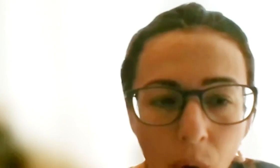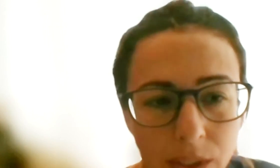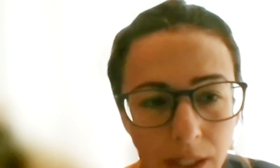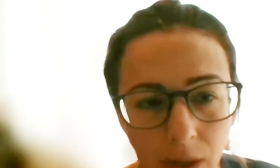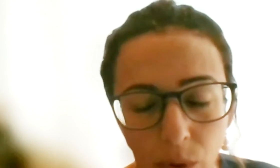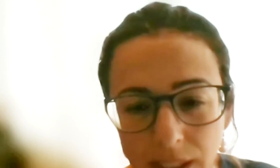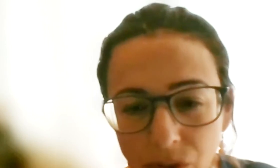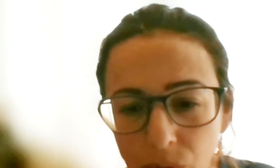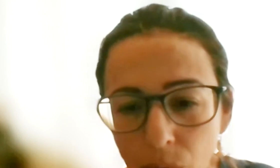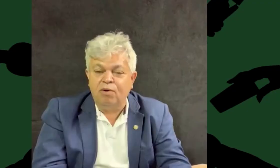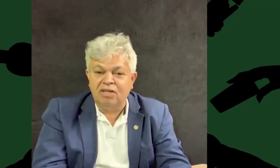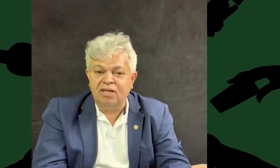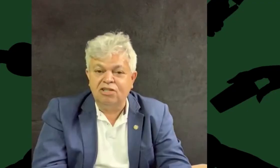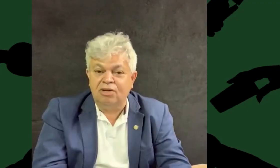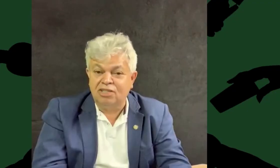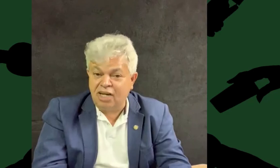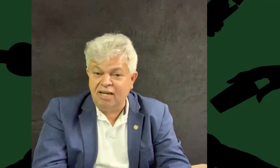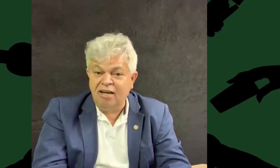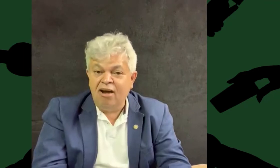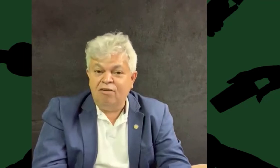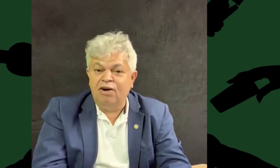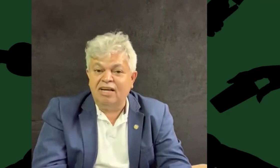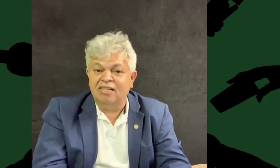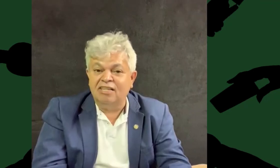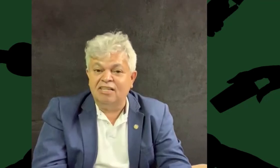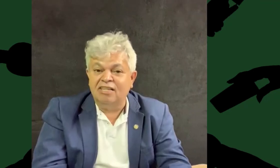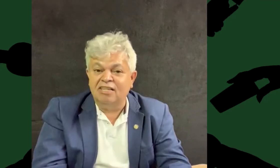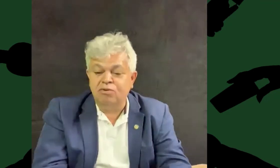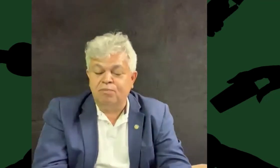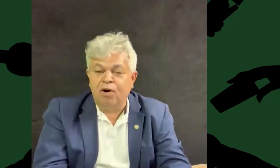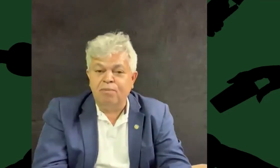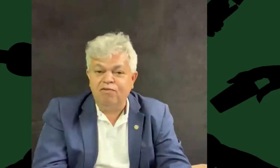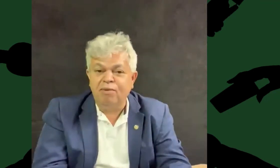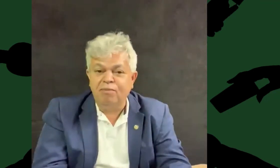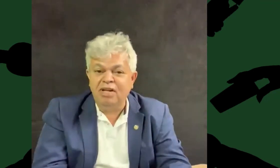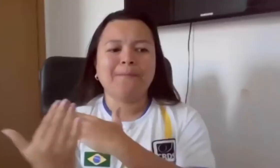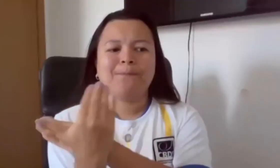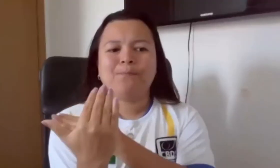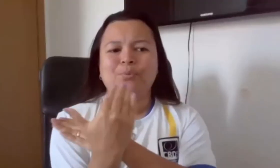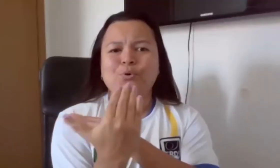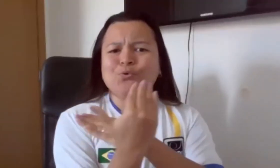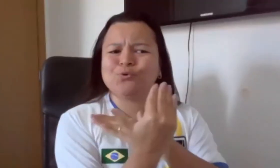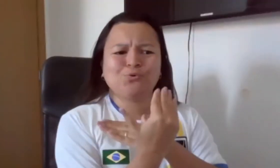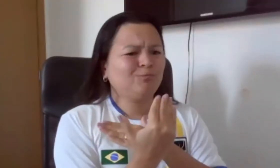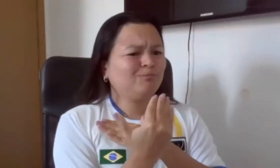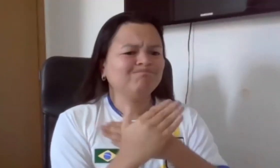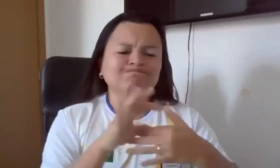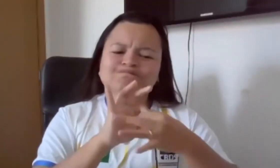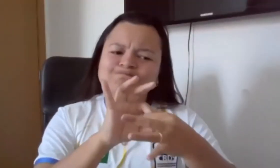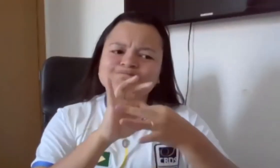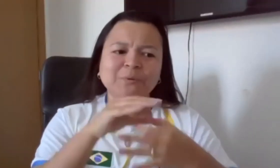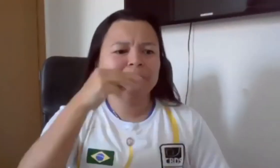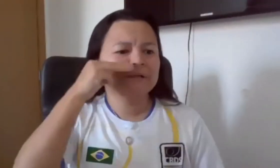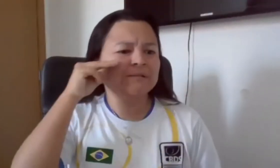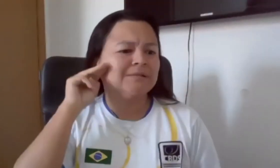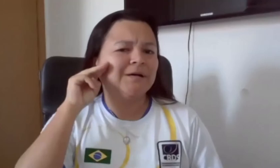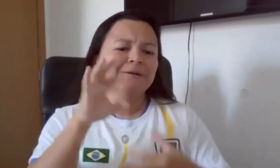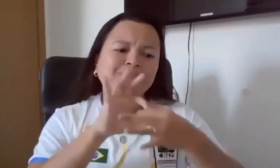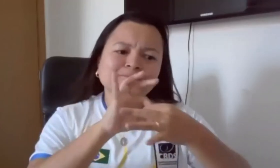capacitando pessoas para atender a comunidade surda em todo o estado. O objetivo é garantir mais